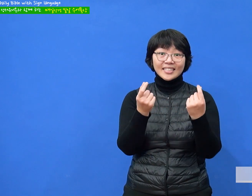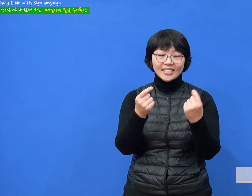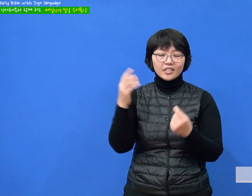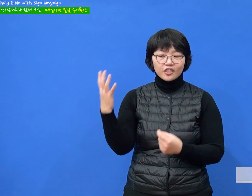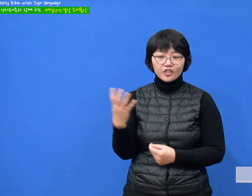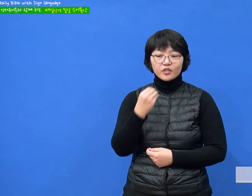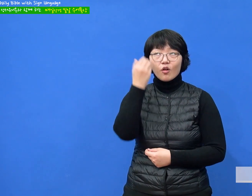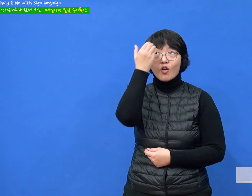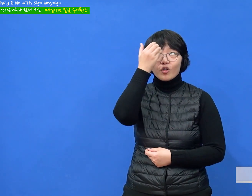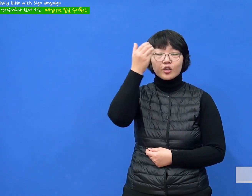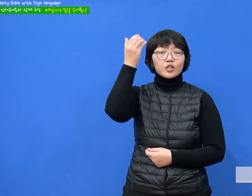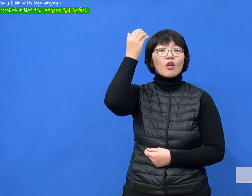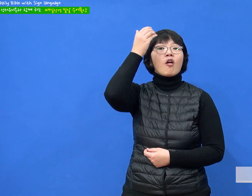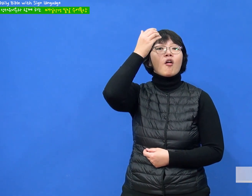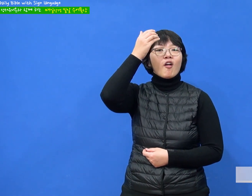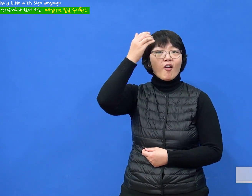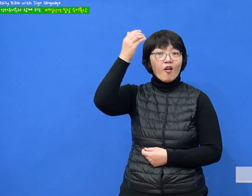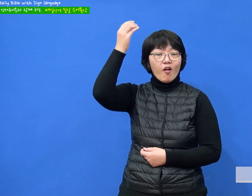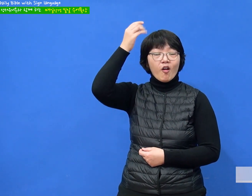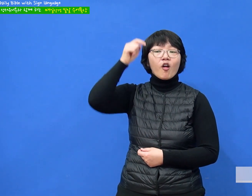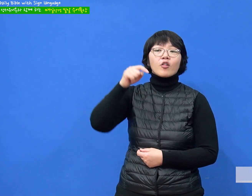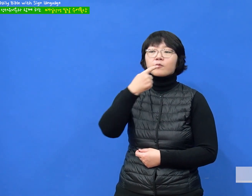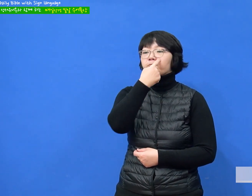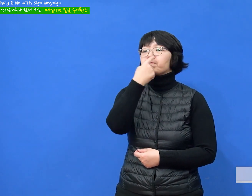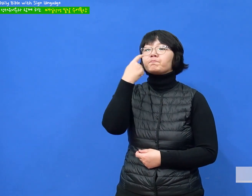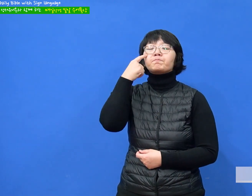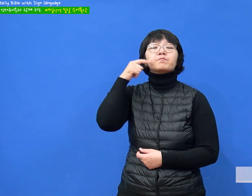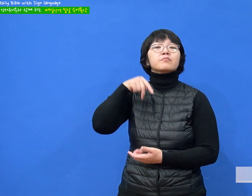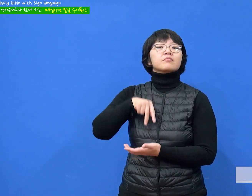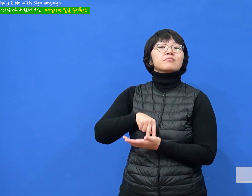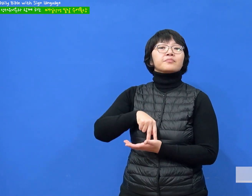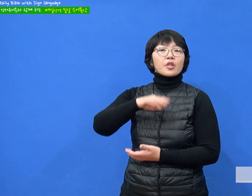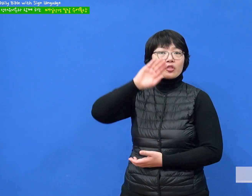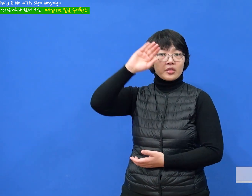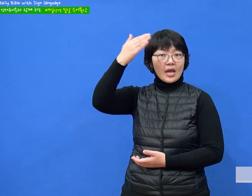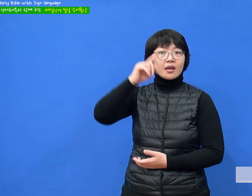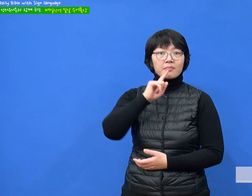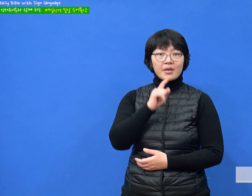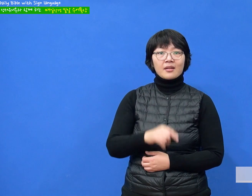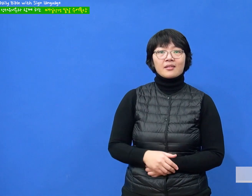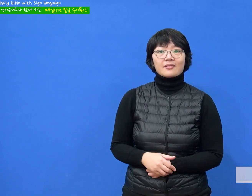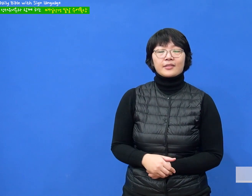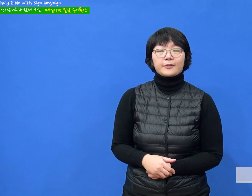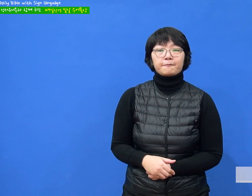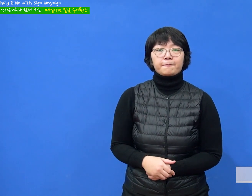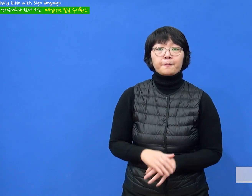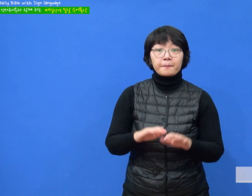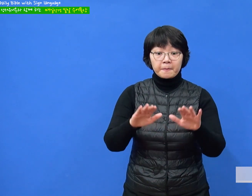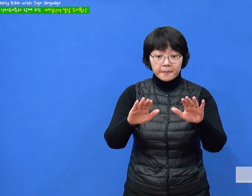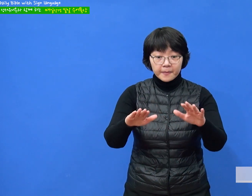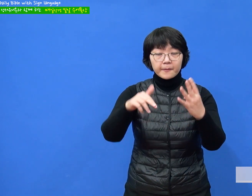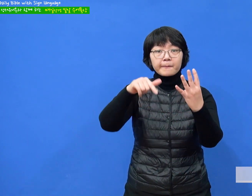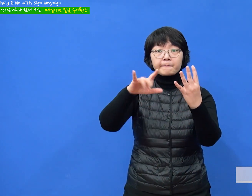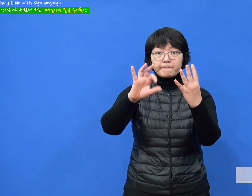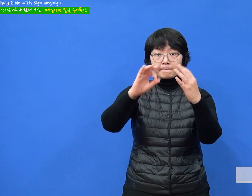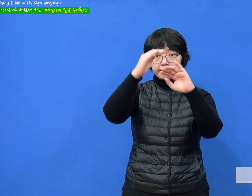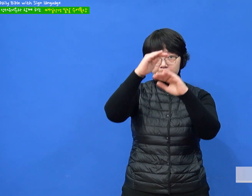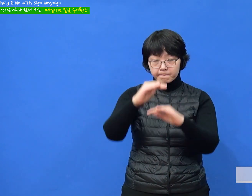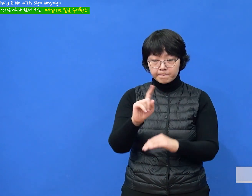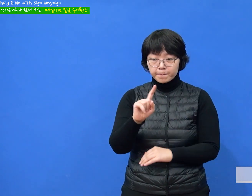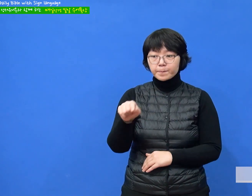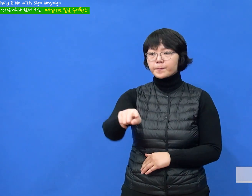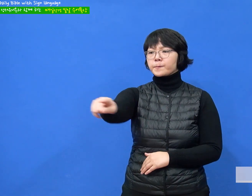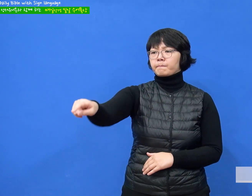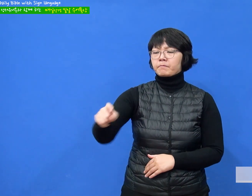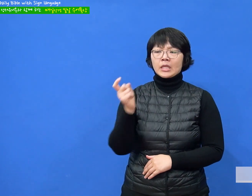성령으로 말미암아 그가 우리 안에 거하시는 줄을 우리가 아느니라 라고 권면합니다. 이어 오늘 4장은 너희가